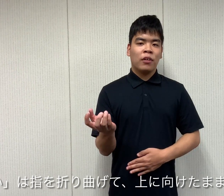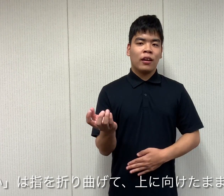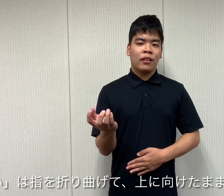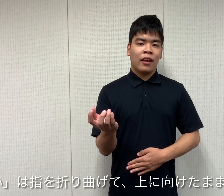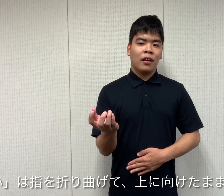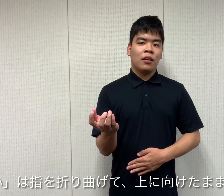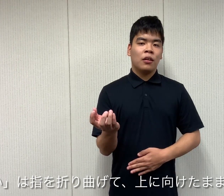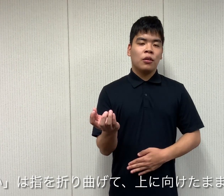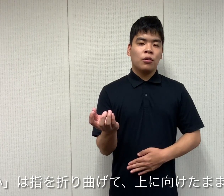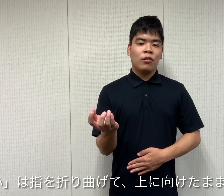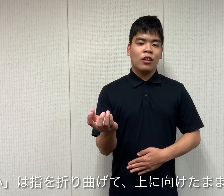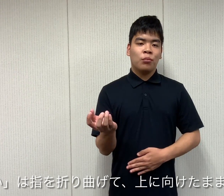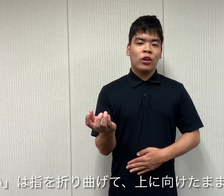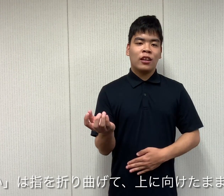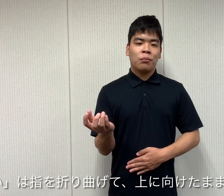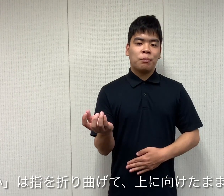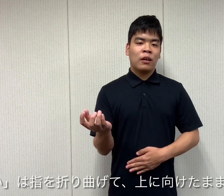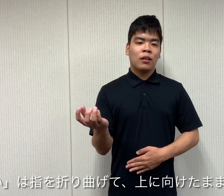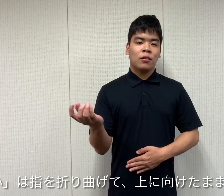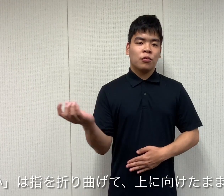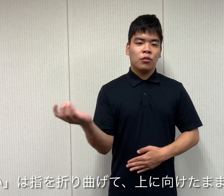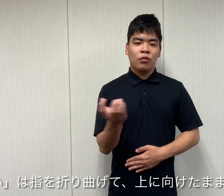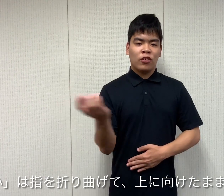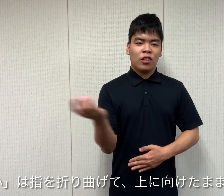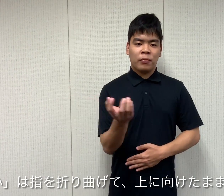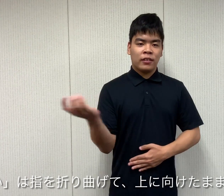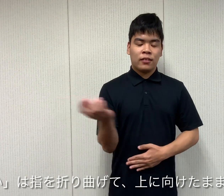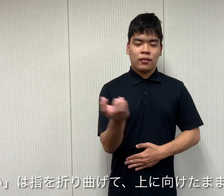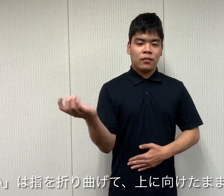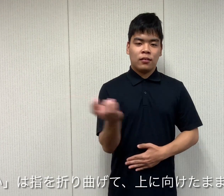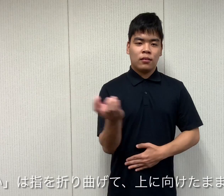て上に向けたまま震わせます。